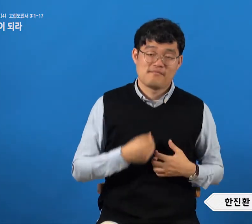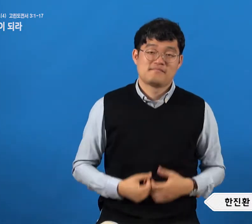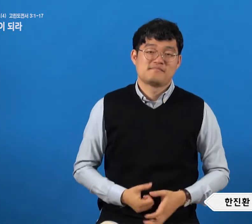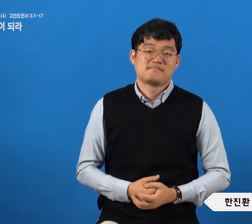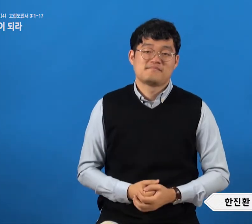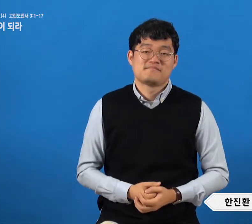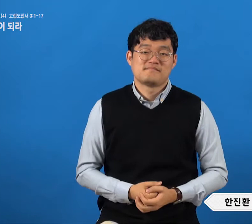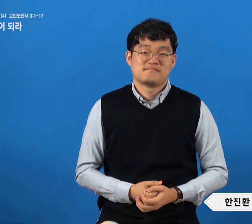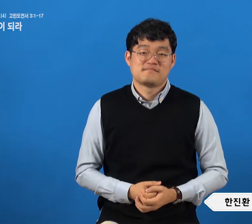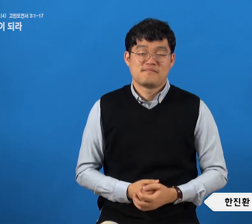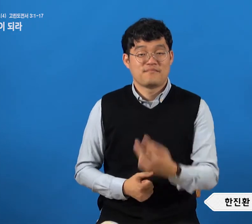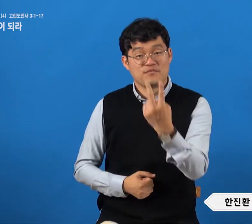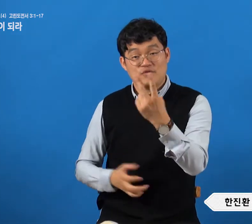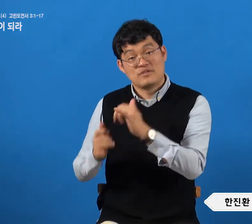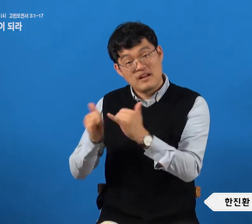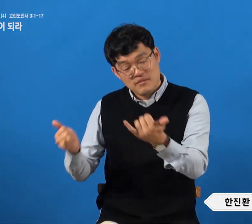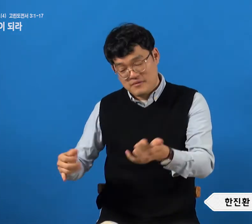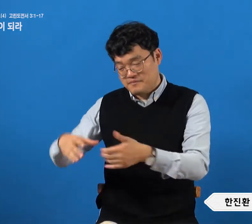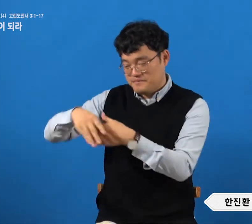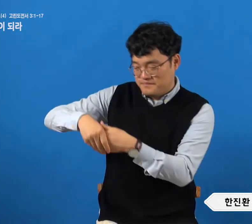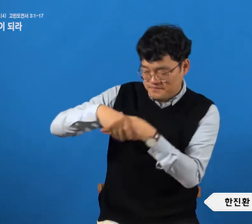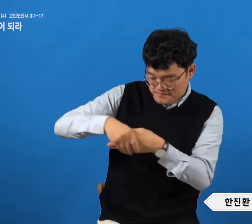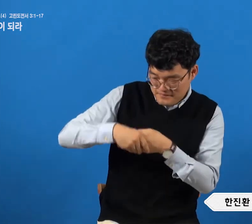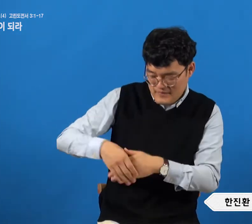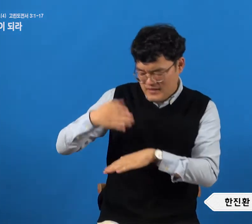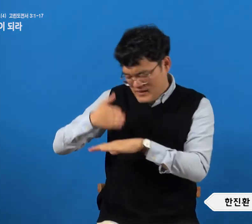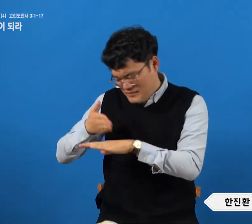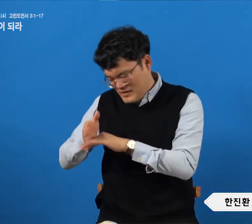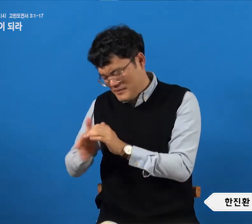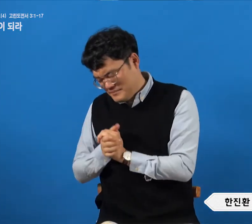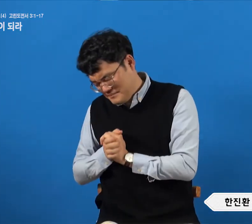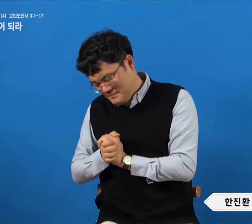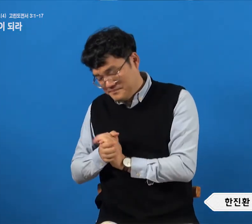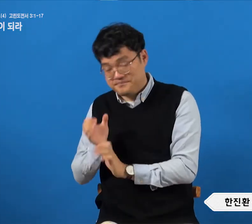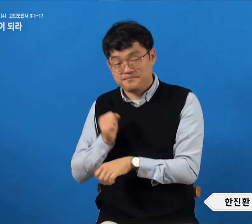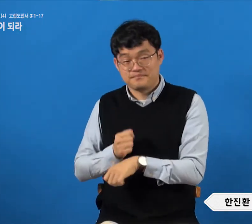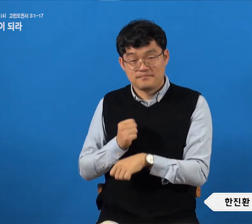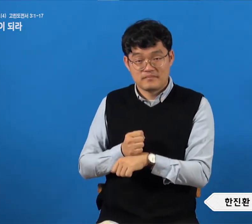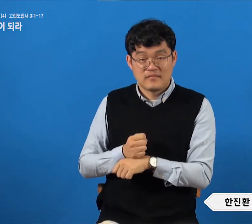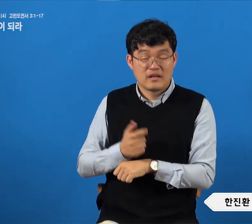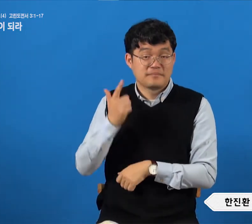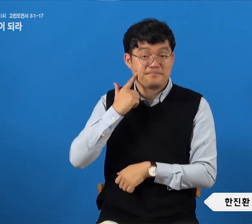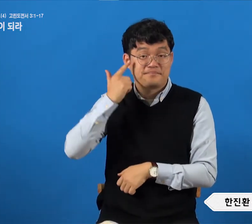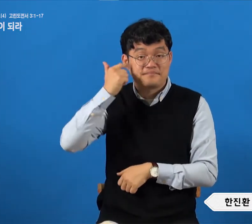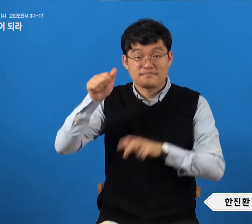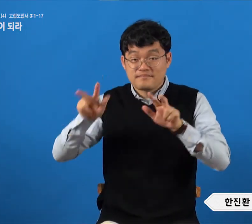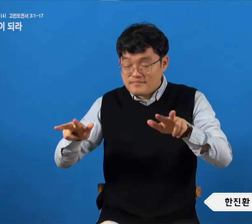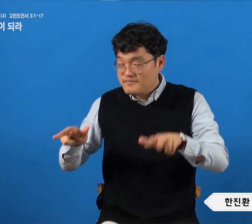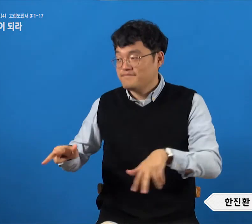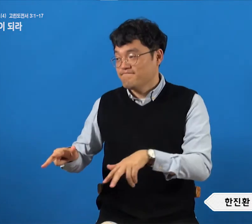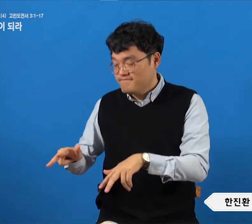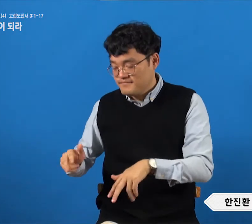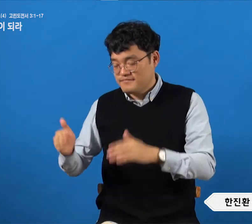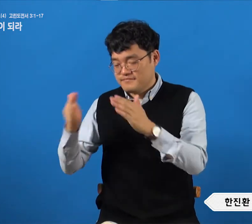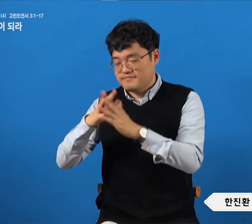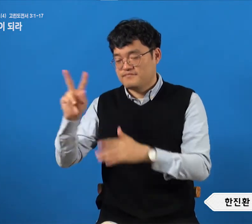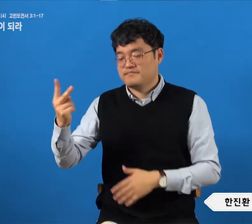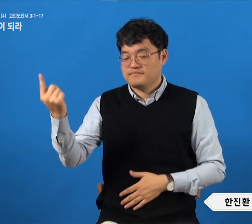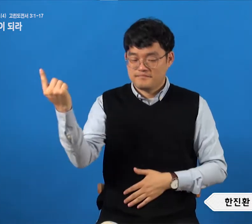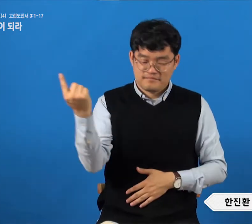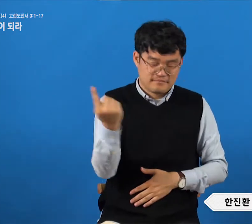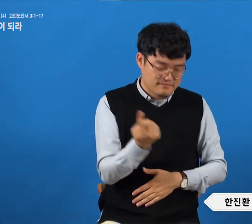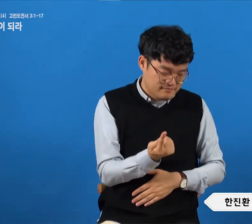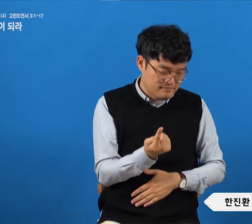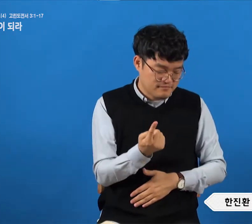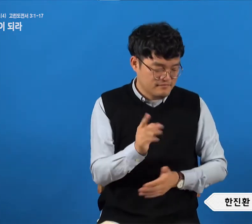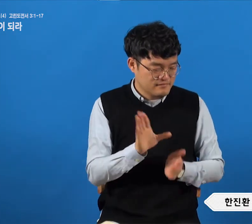했습니다. 두 사람이 손을 맞잡고 감사의 기도를 드리고, 그리고 목사님이 이제 다시 집으로